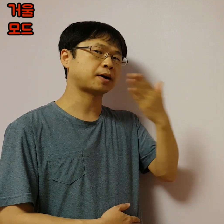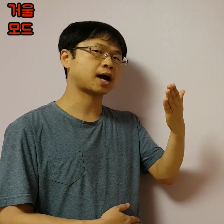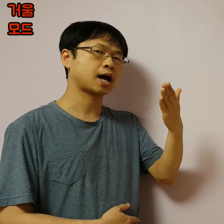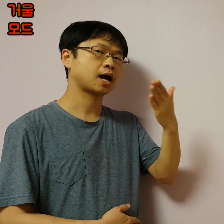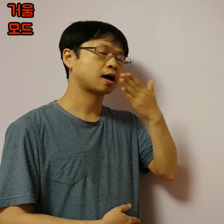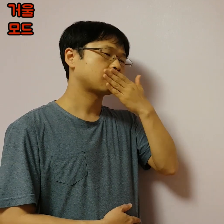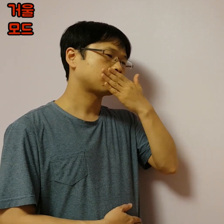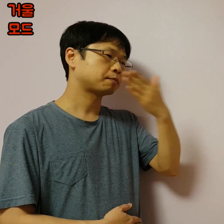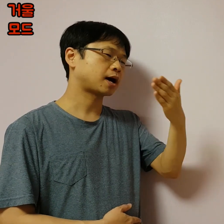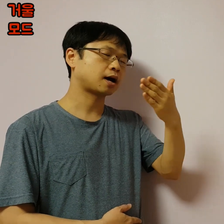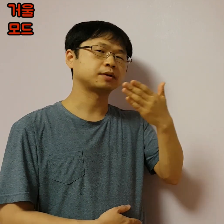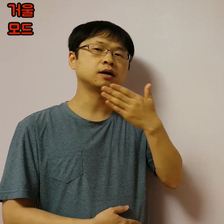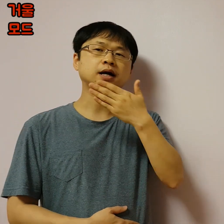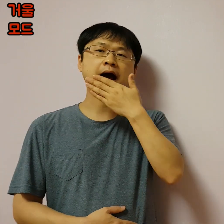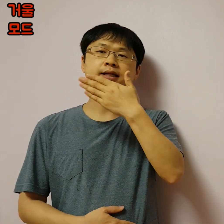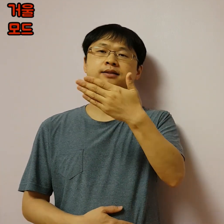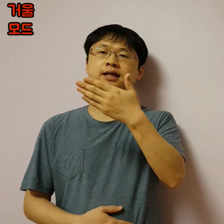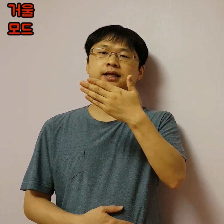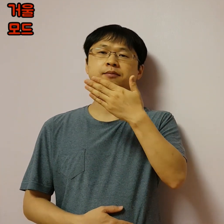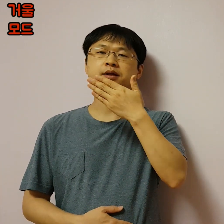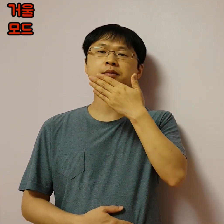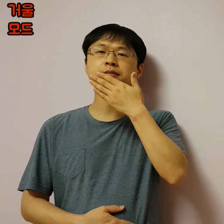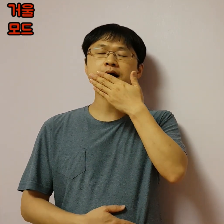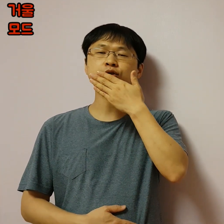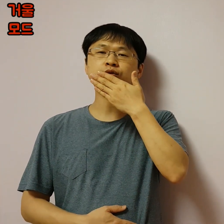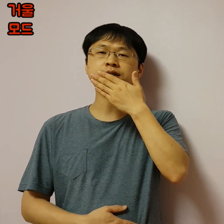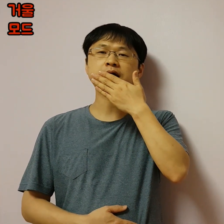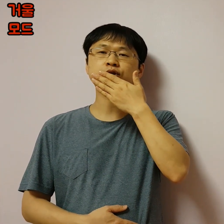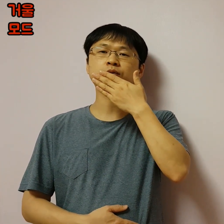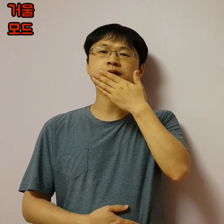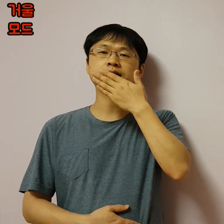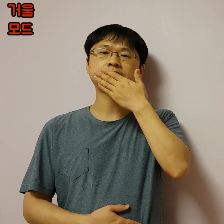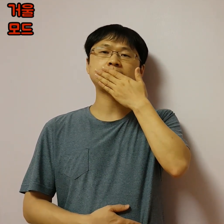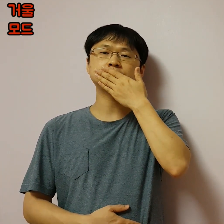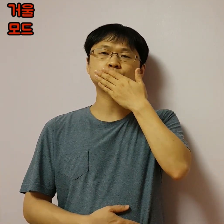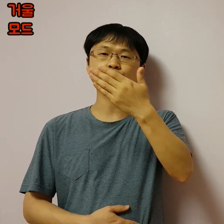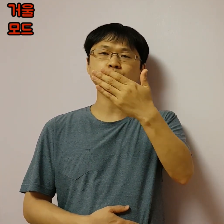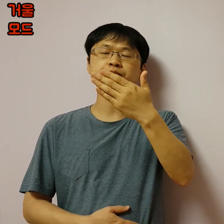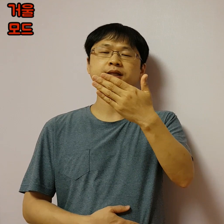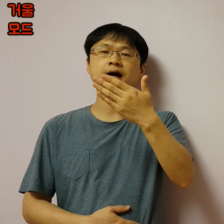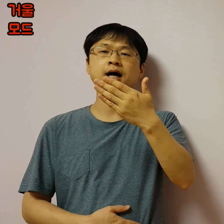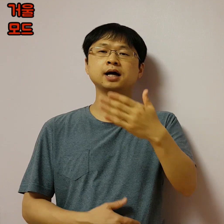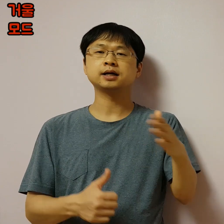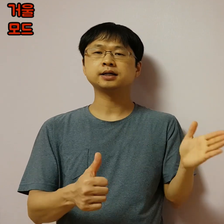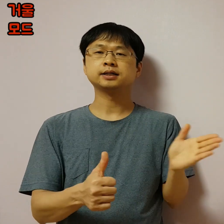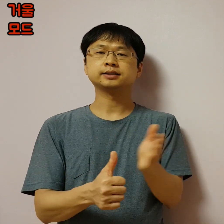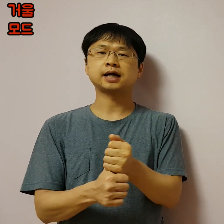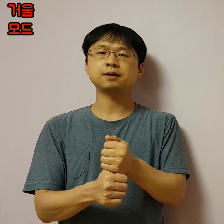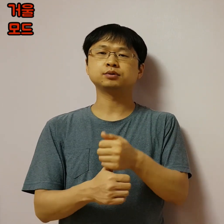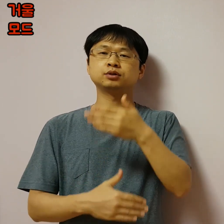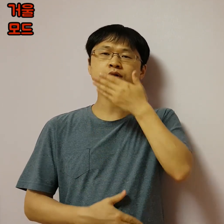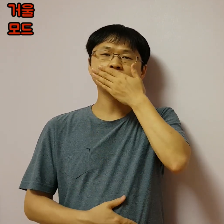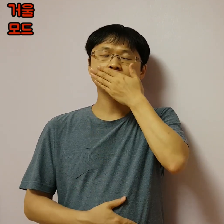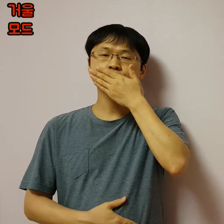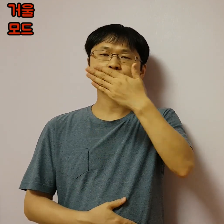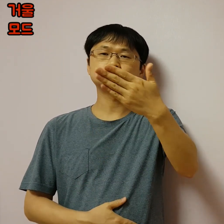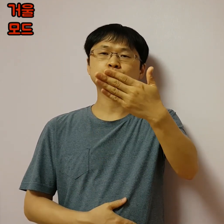파 하면 가능을 나타냅니다. 뭐뭐 할 수 있다 할 수 없다 할 때 할 수입니다. 잡을